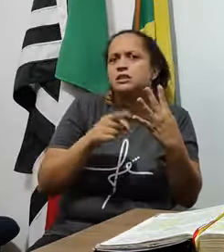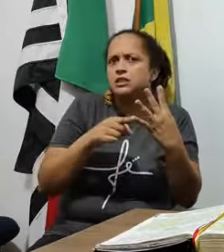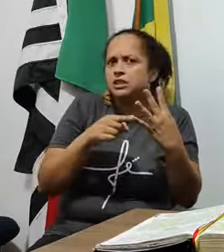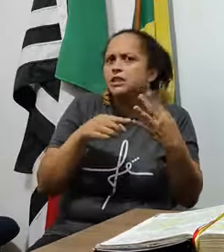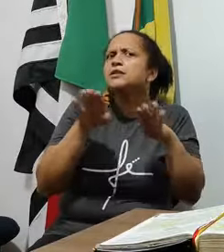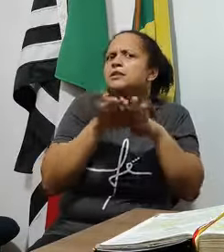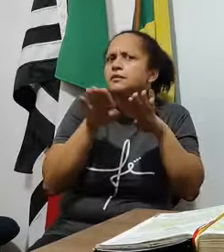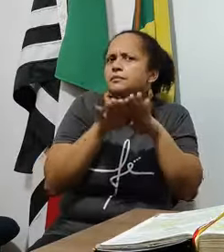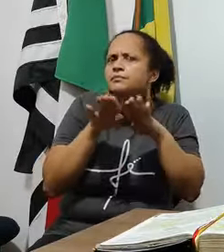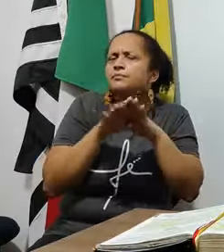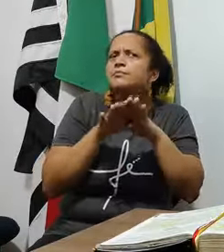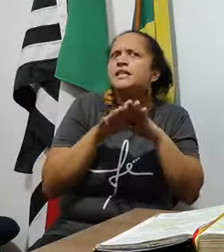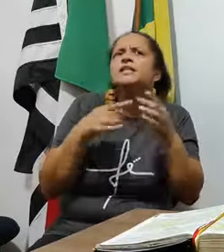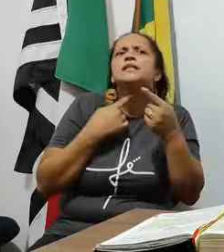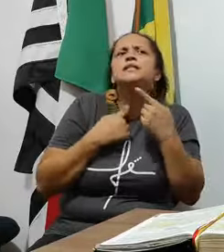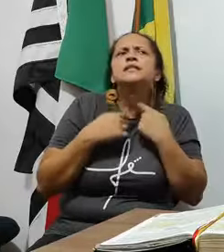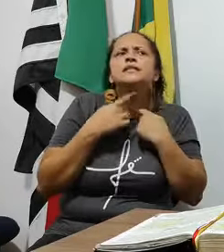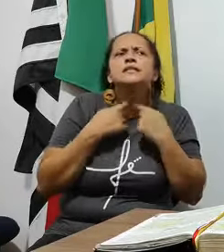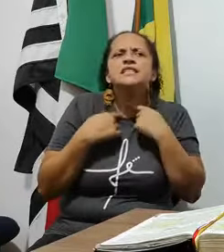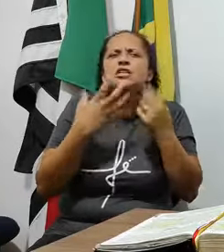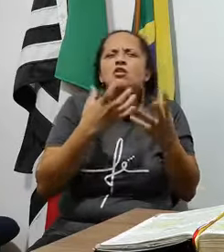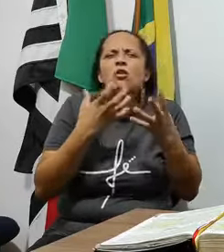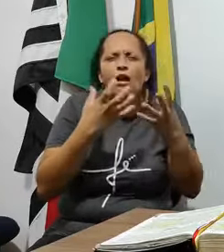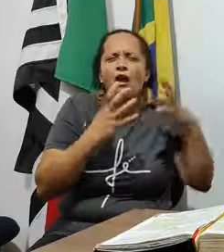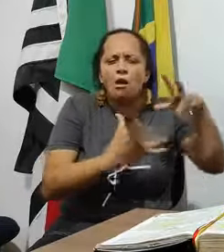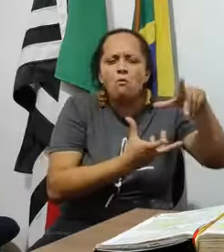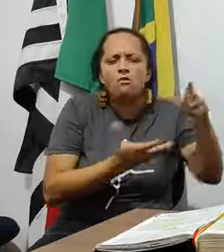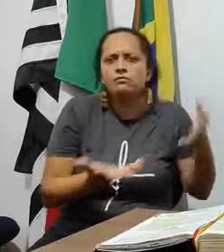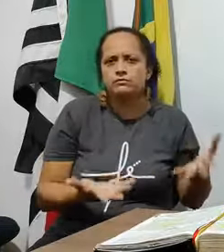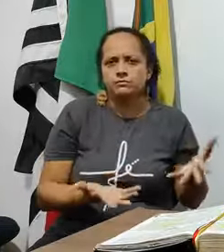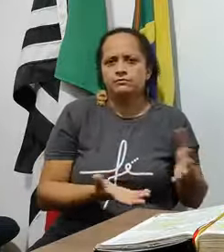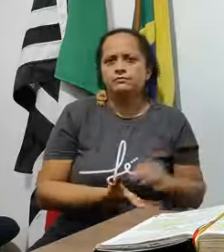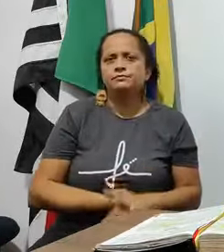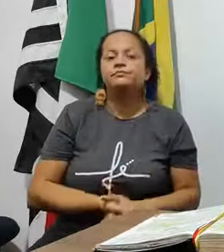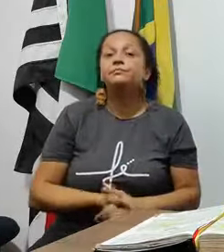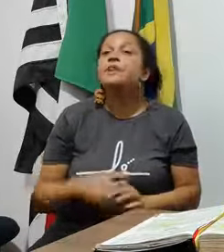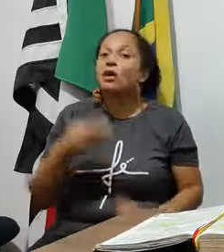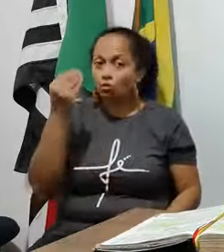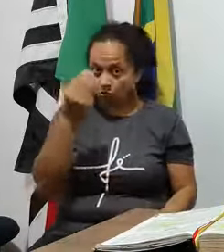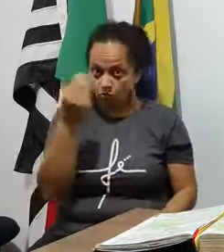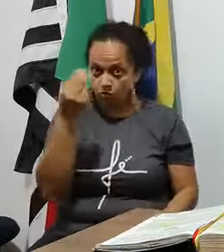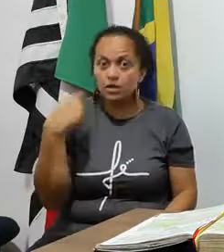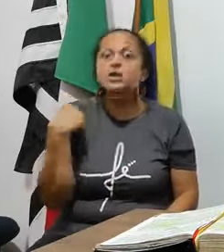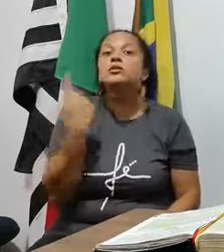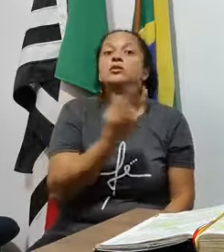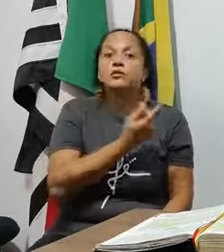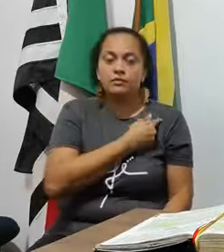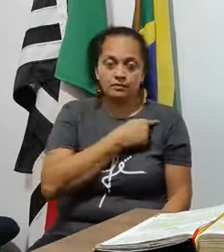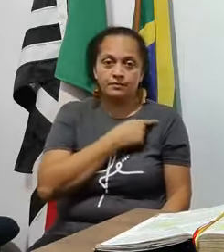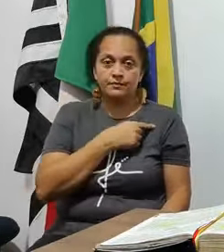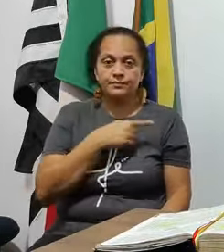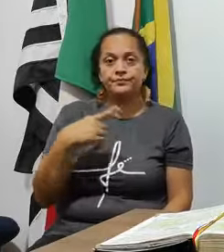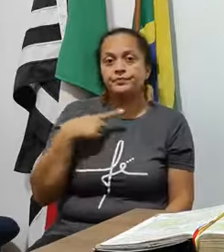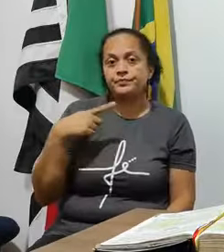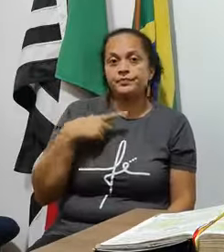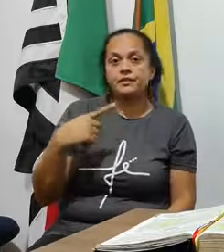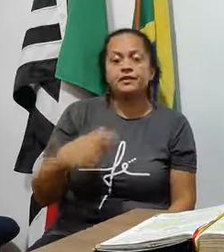manipular a nossa vontade. Entendeu? Então, quando nós enfrentamos